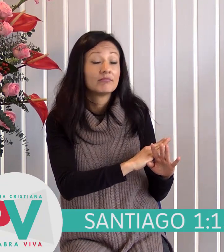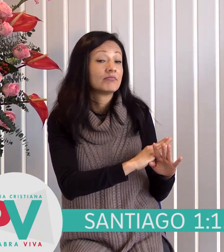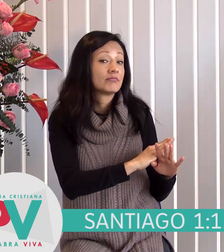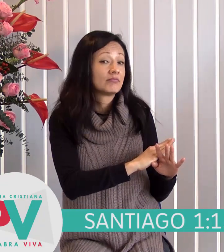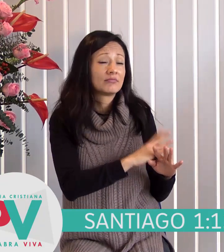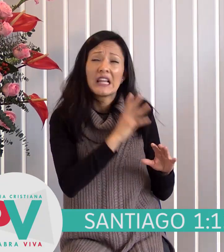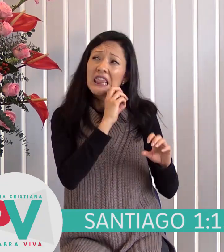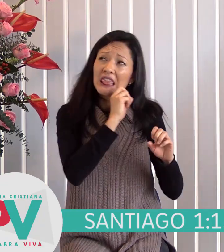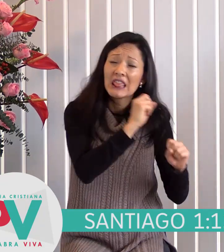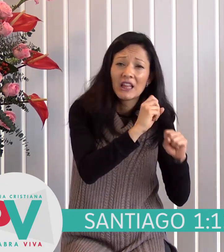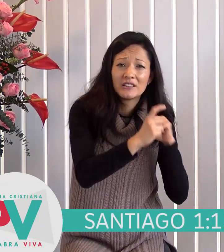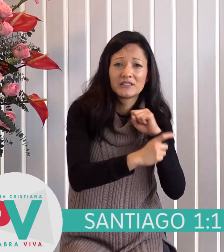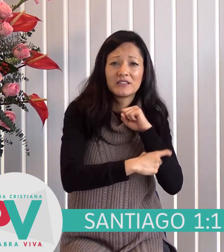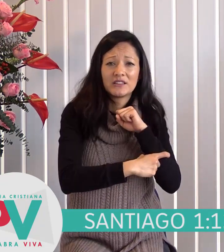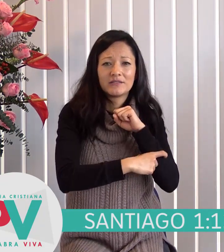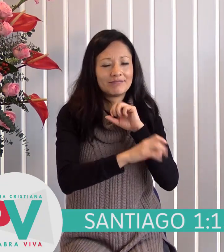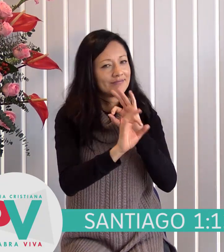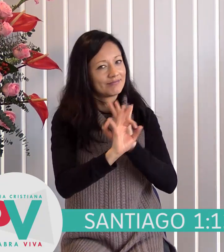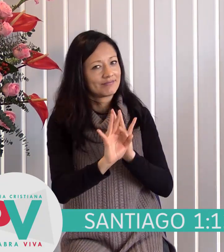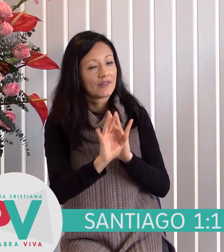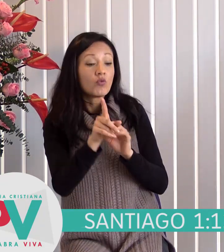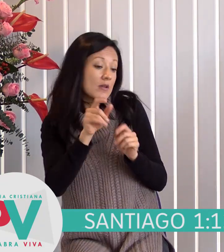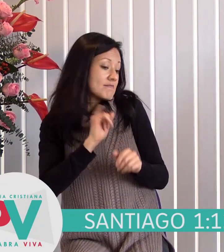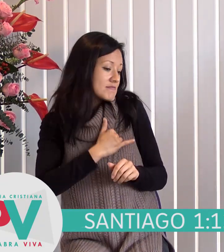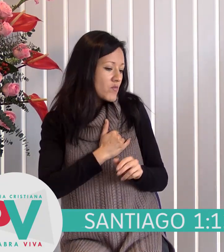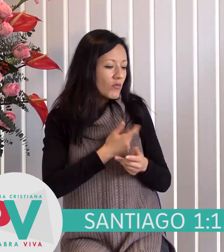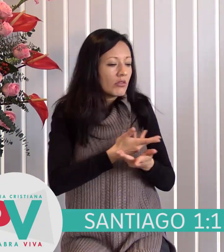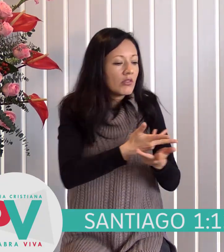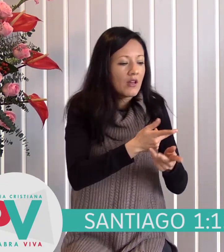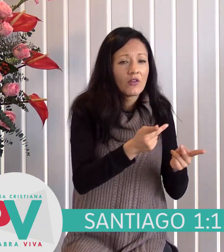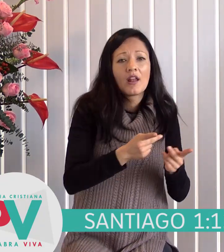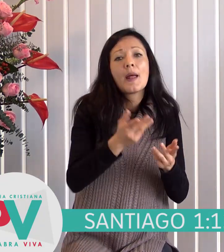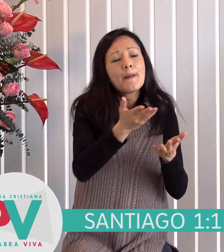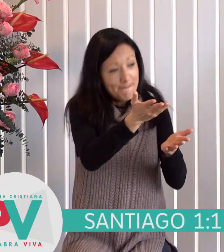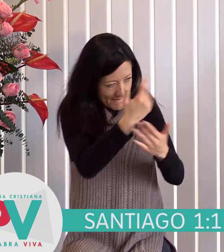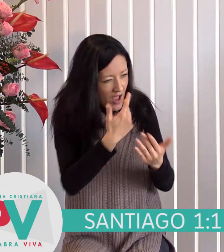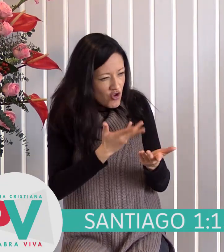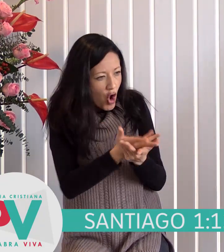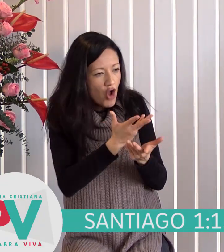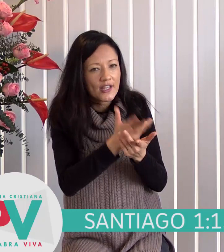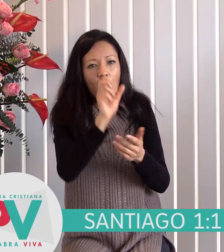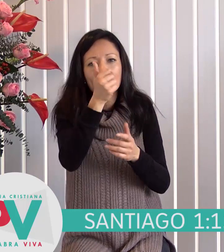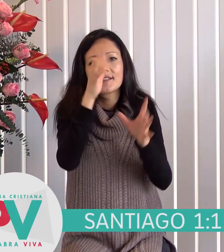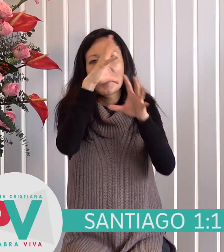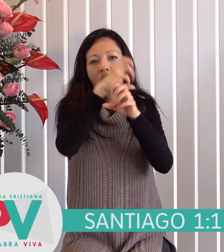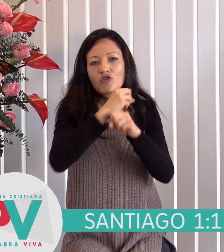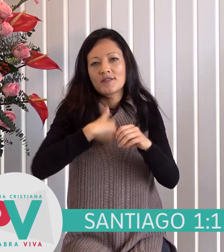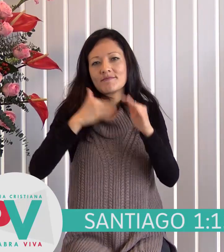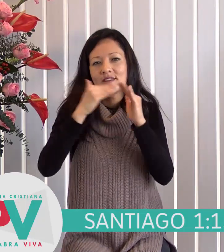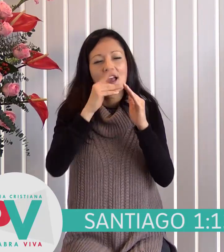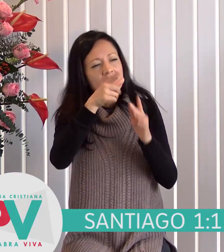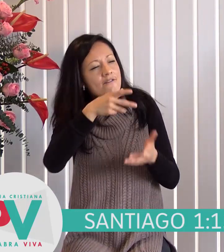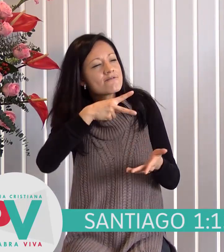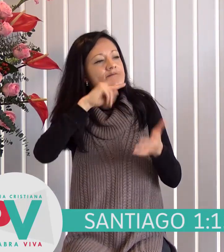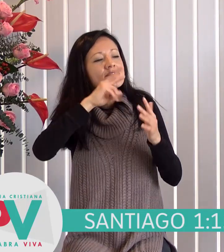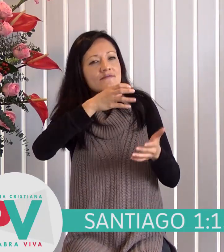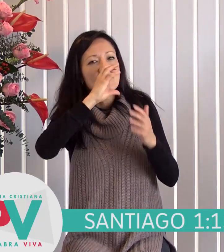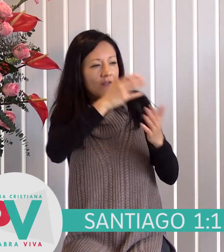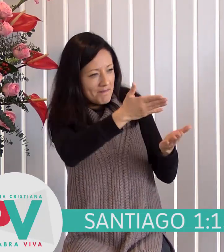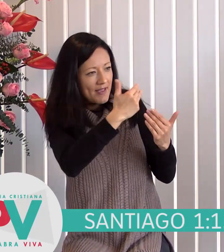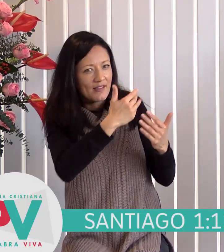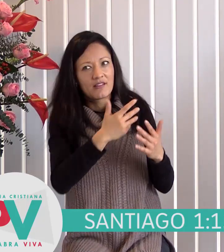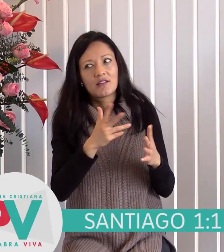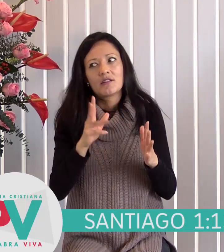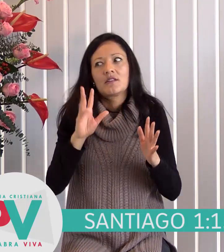No nos metas en tentación, no, pues no dé lugar al... Venga y le doy consejería a las 10 de la noche en mi casa, pero con unos vinillos.